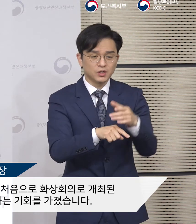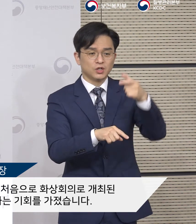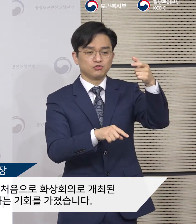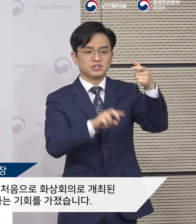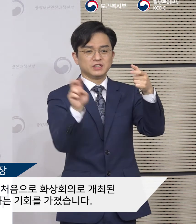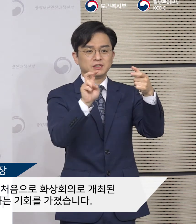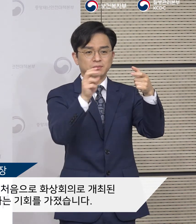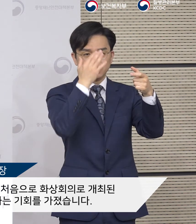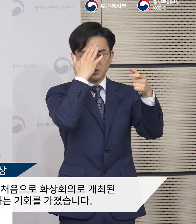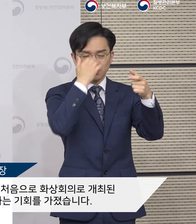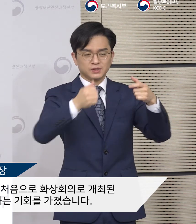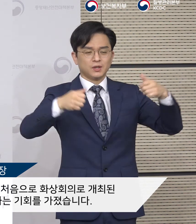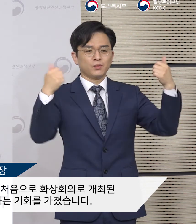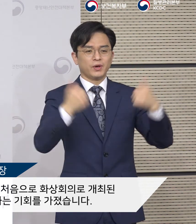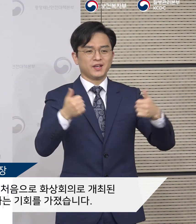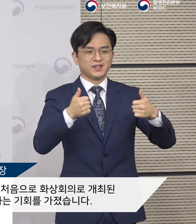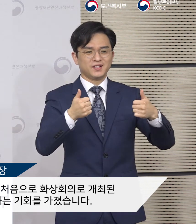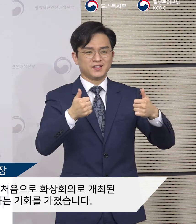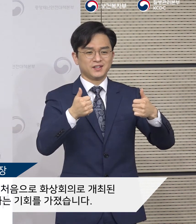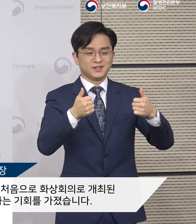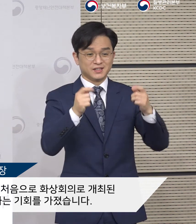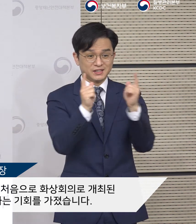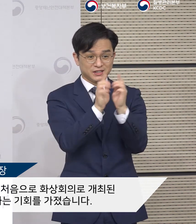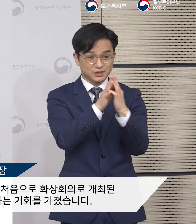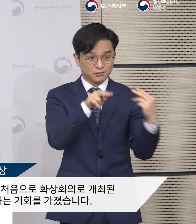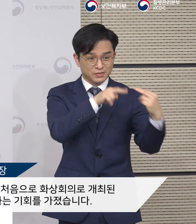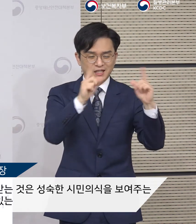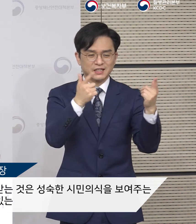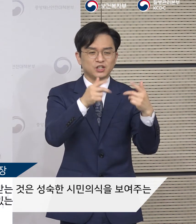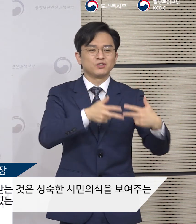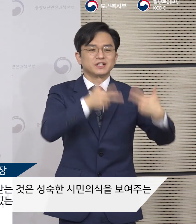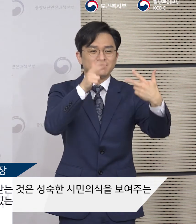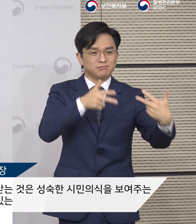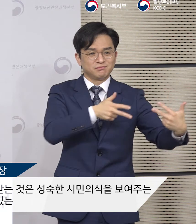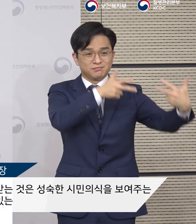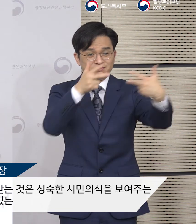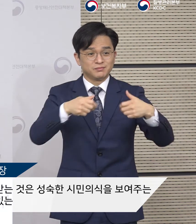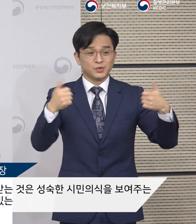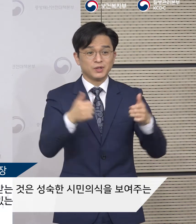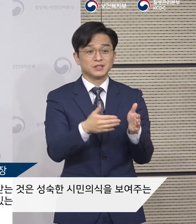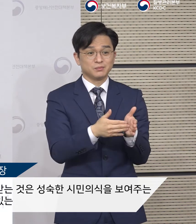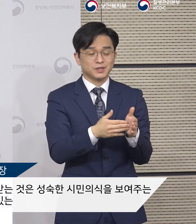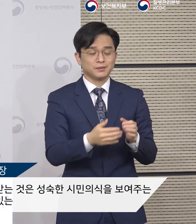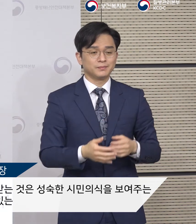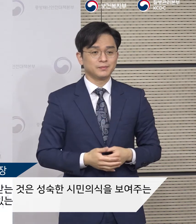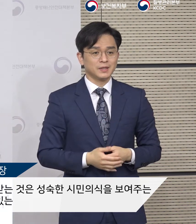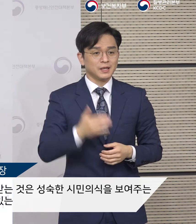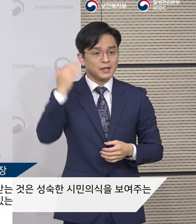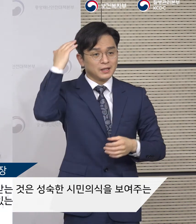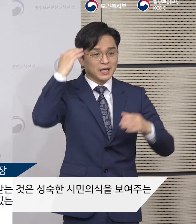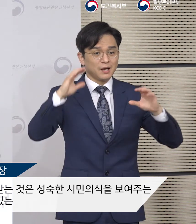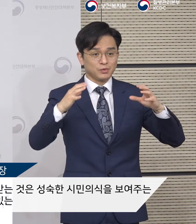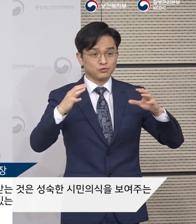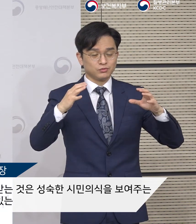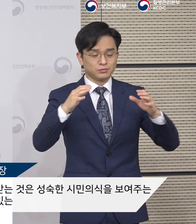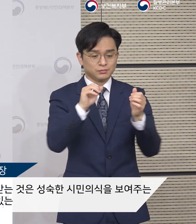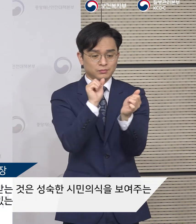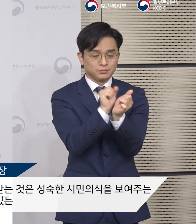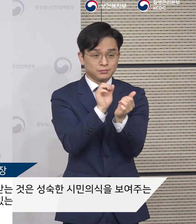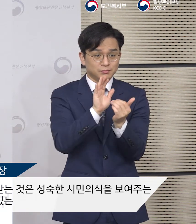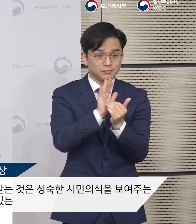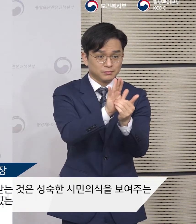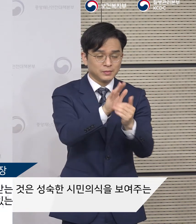대응 사례를 공유하는 기회를 가졌습니다. 국제사회에서 우리 대응이 주목받고 평가를 받는